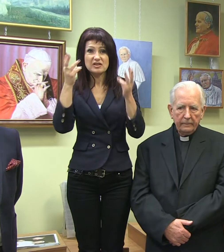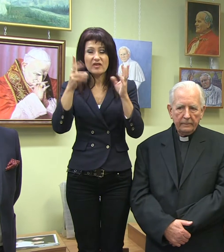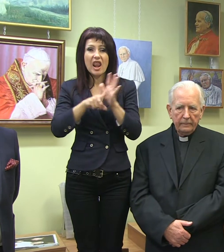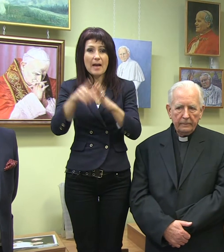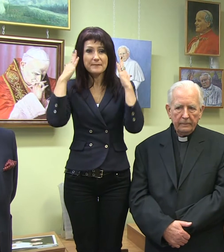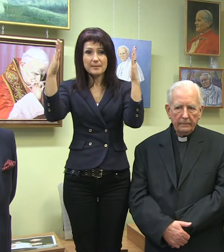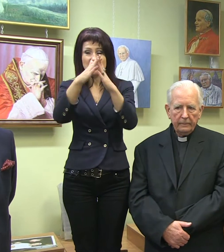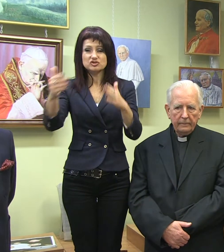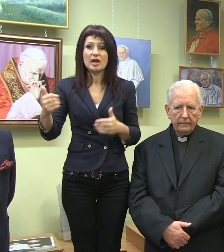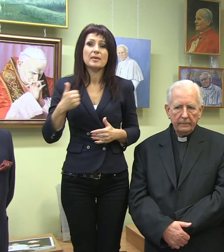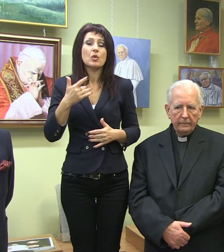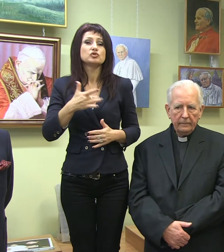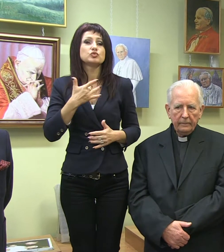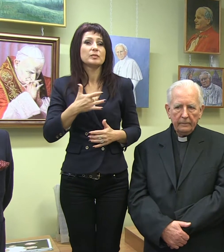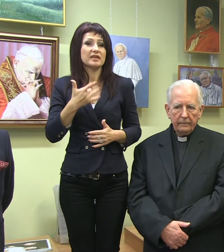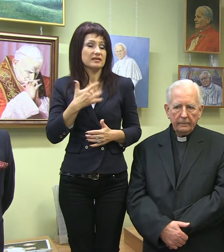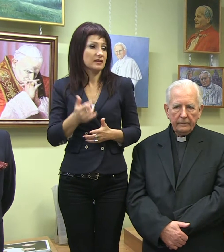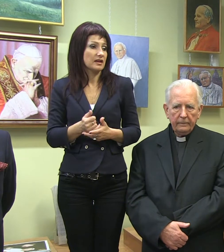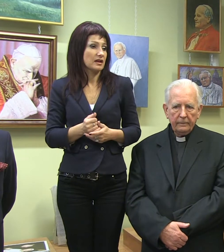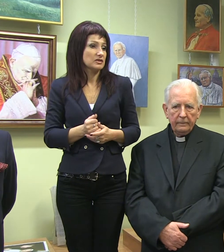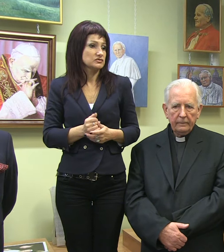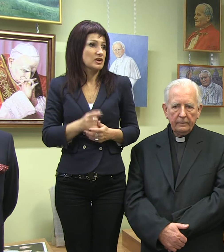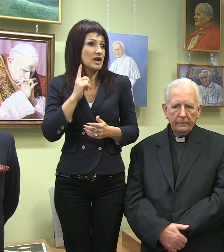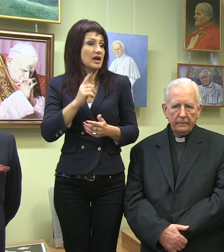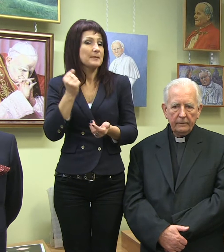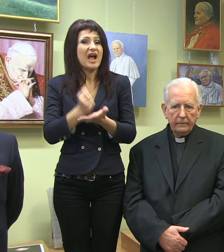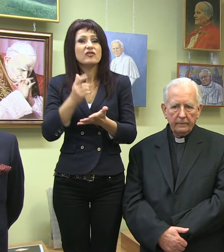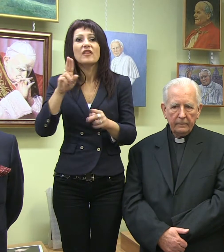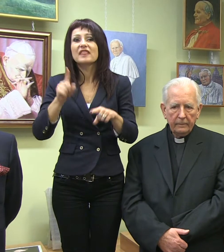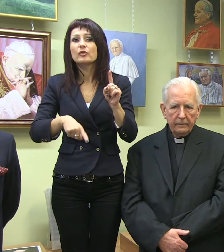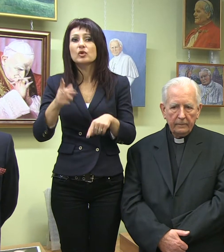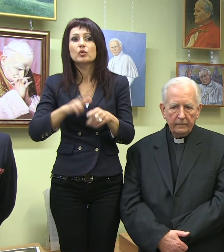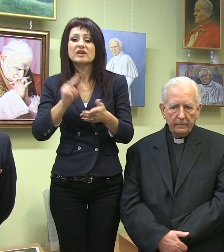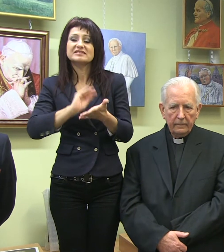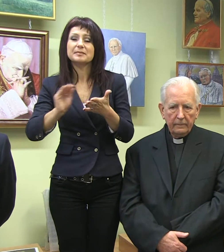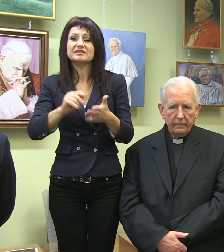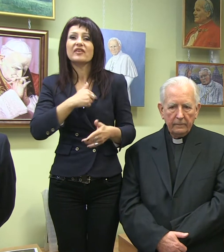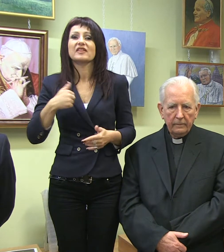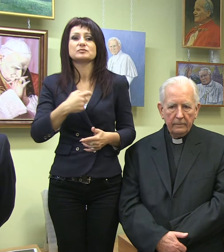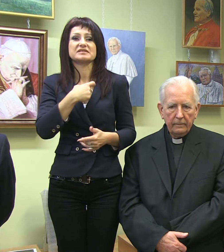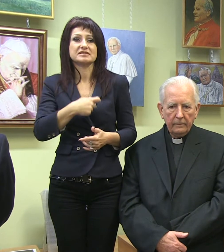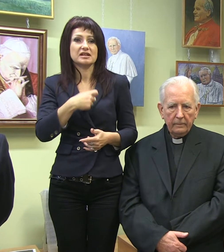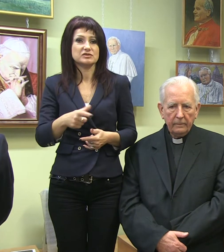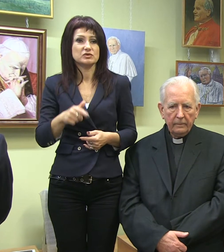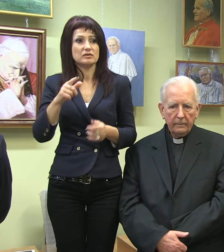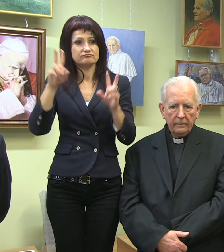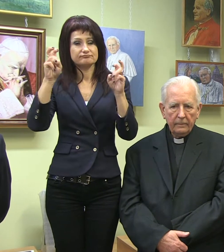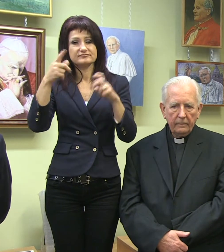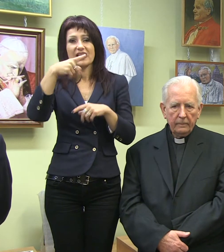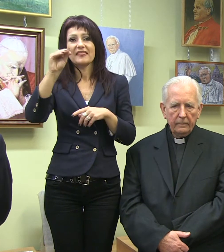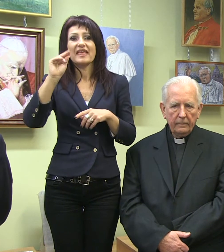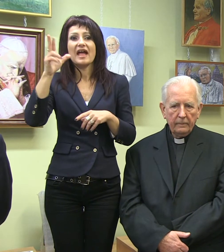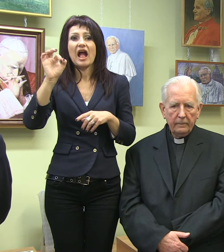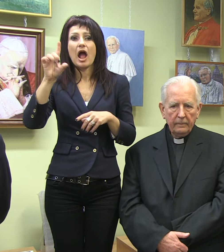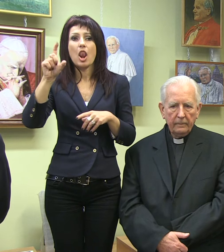dla papieża było sumienie, czyli prawo naturalne, które jest zapisane w naszym sercu, dekalog. To też